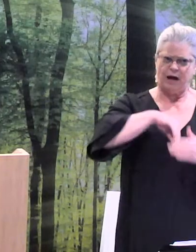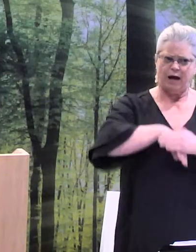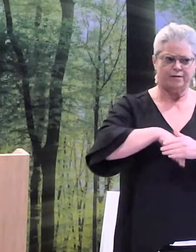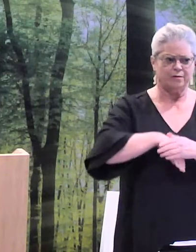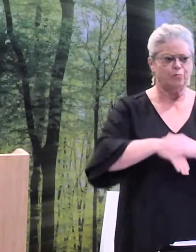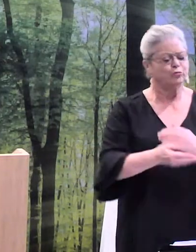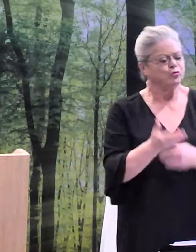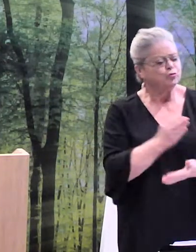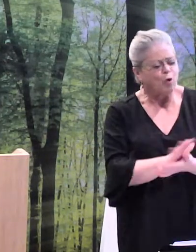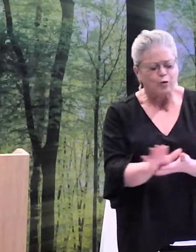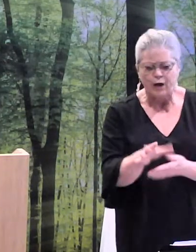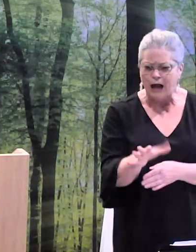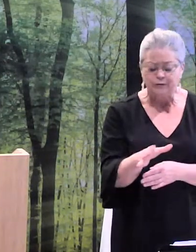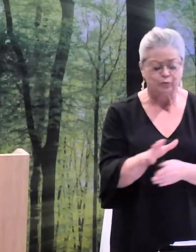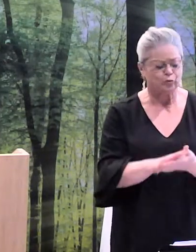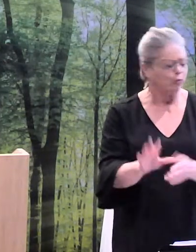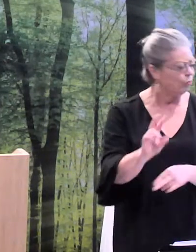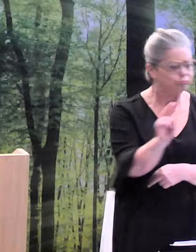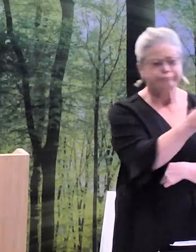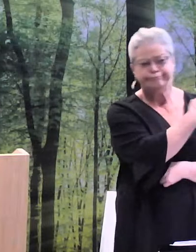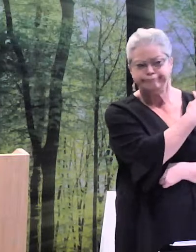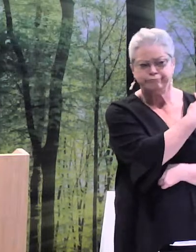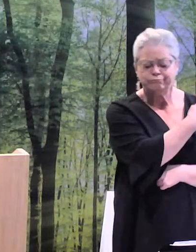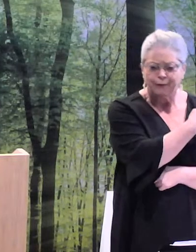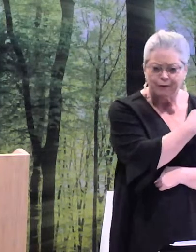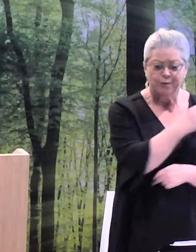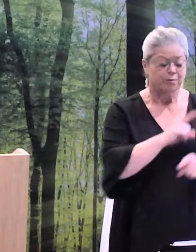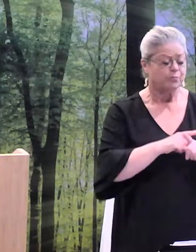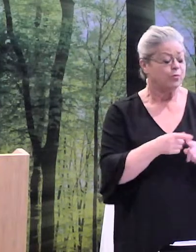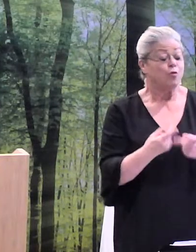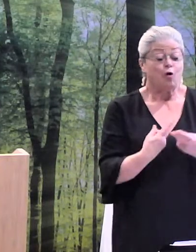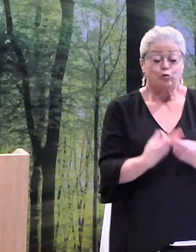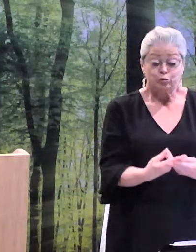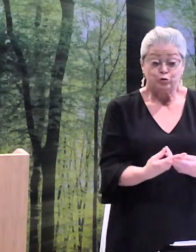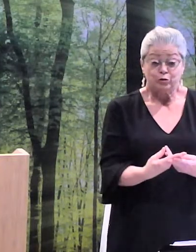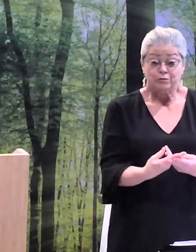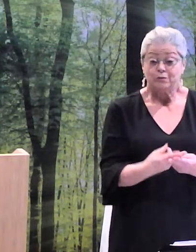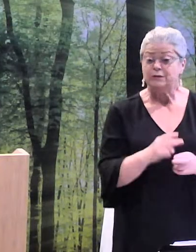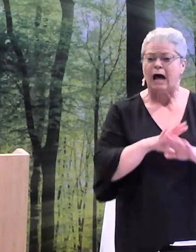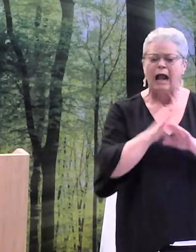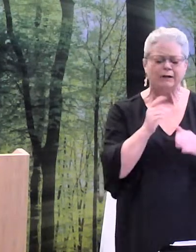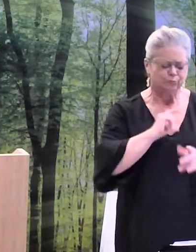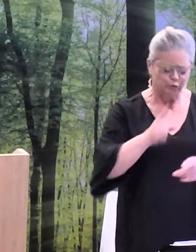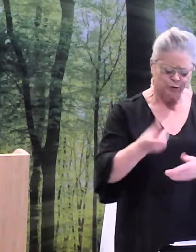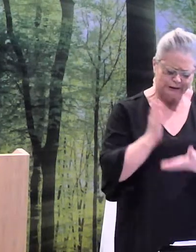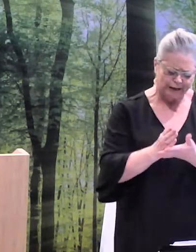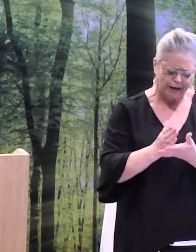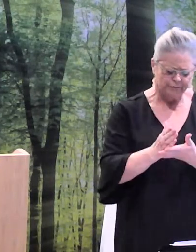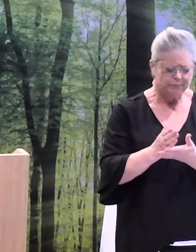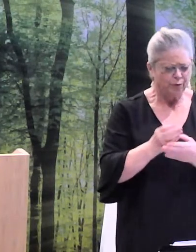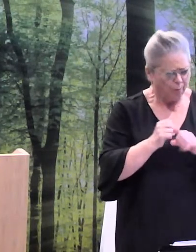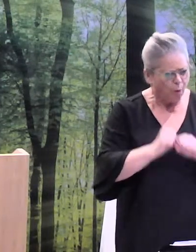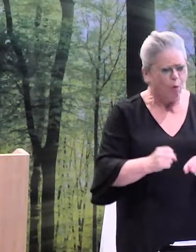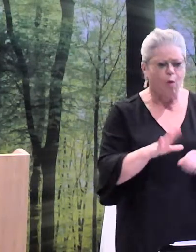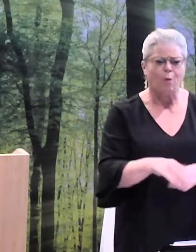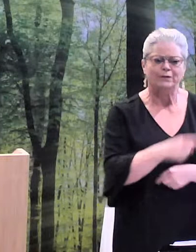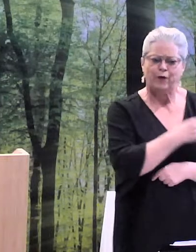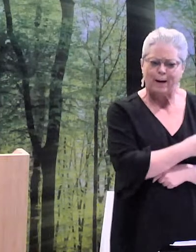zonder aarzeling, zonder omzien. Jij zou niet rusten als je niet alles gedaan had wat voor jou mogelijk